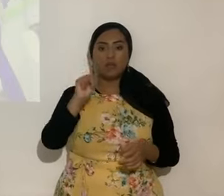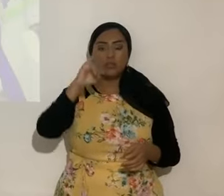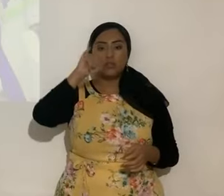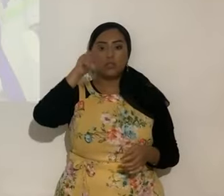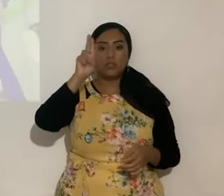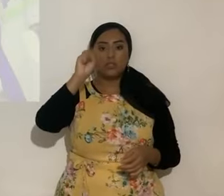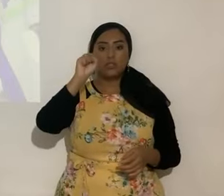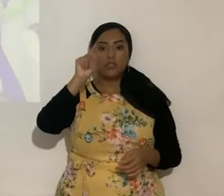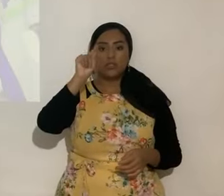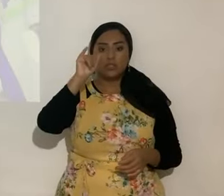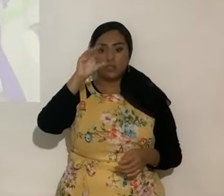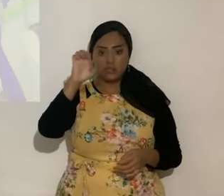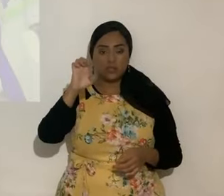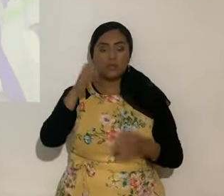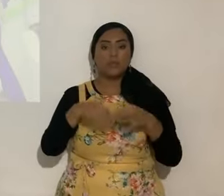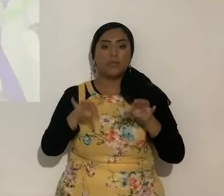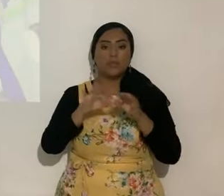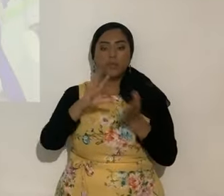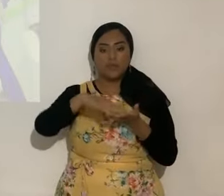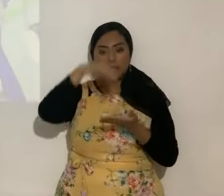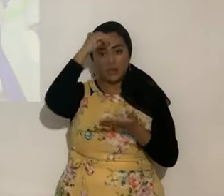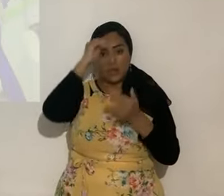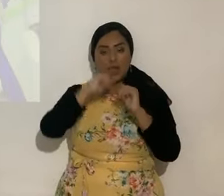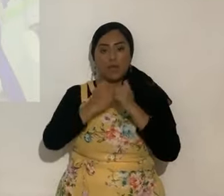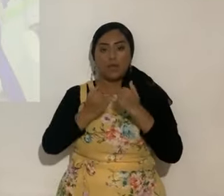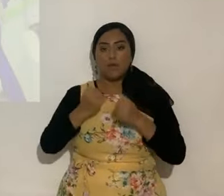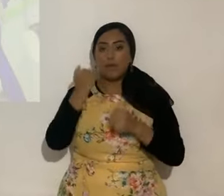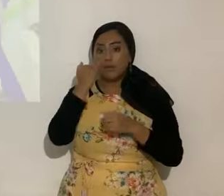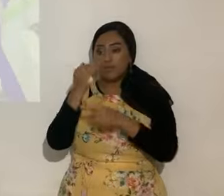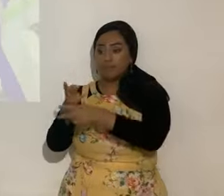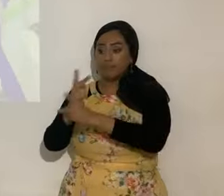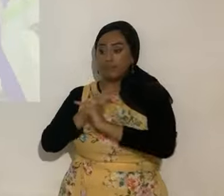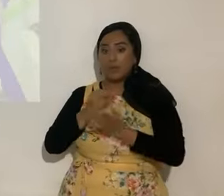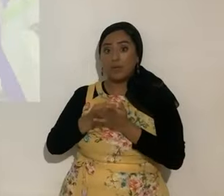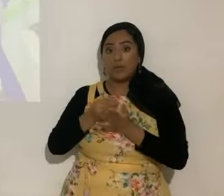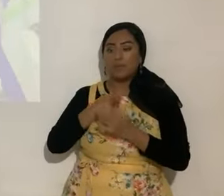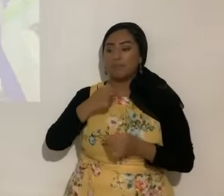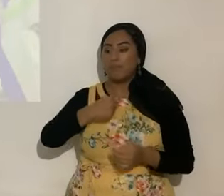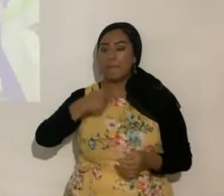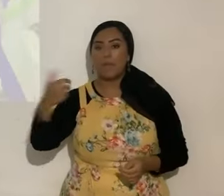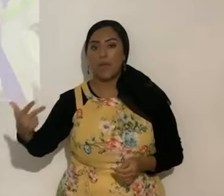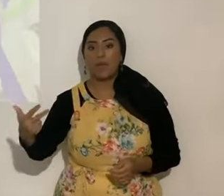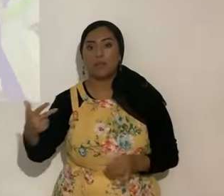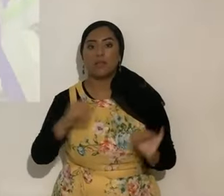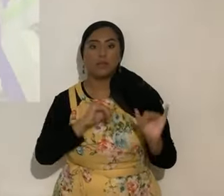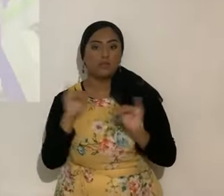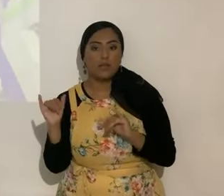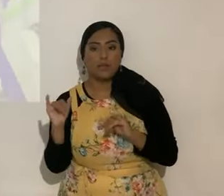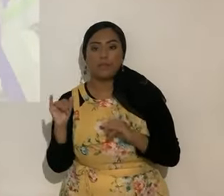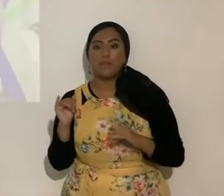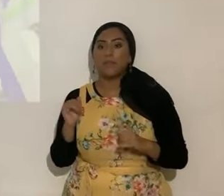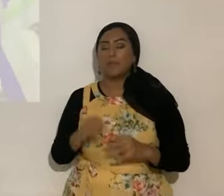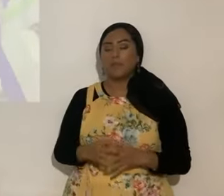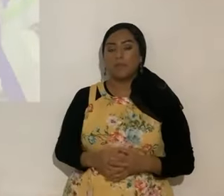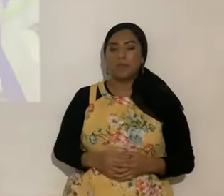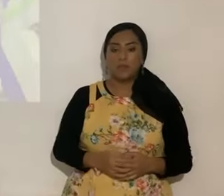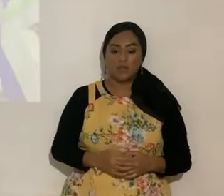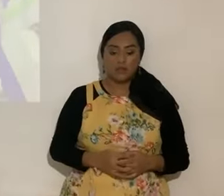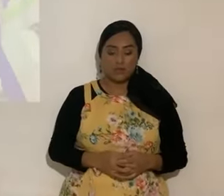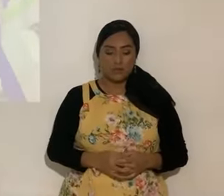aprendamos a restituir. Eso está en la Biblia, de eso ya he hablado bastante. Pedir perdón al Eterno, pedir perdón a quien se